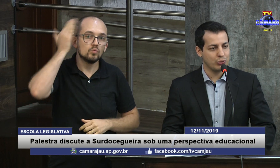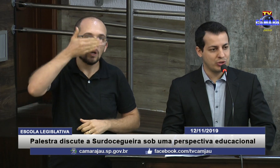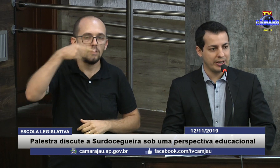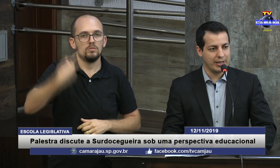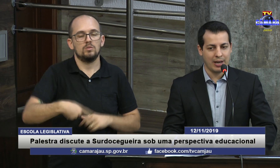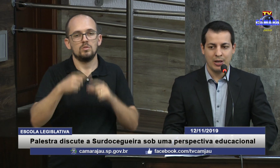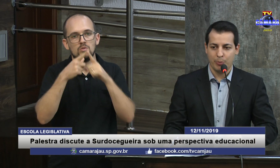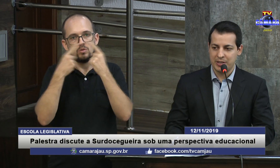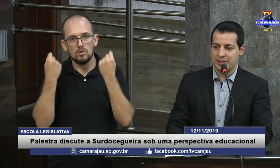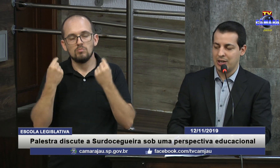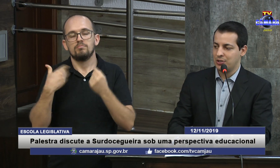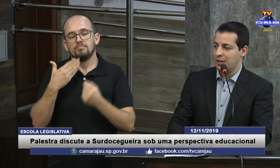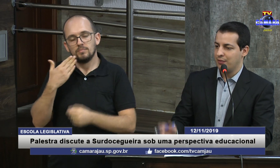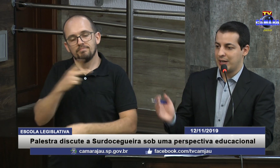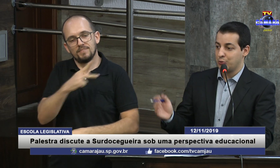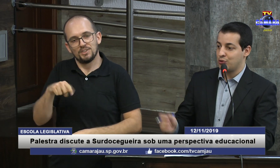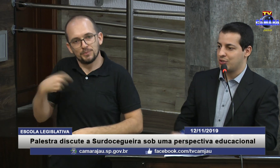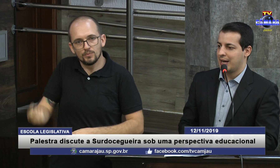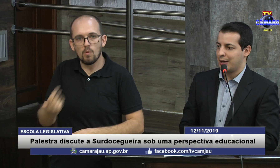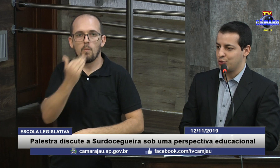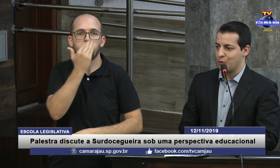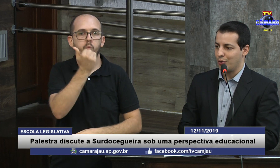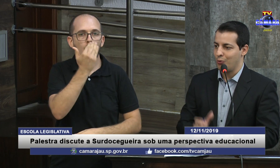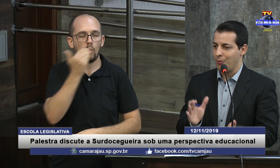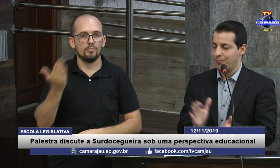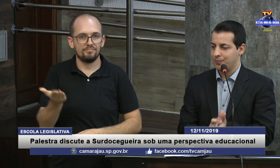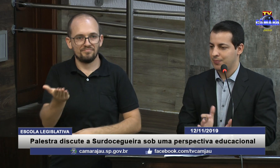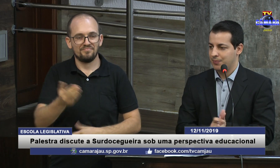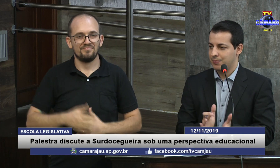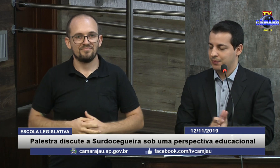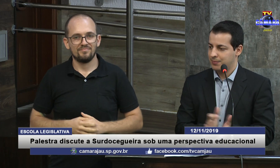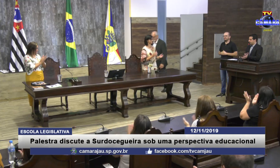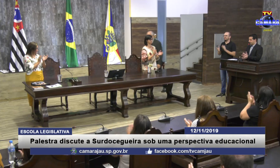com Surdo-Cegueira, o presidente vereador José Carlos Borgo.